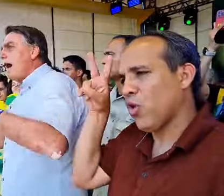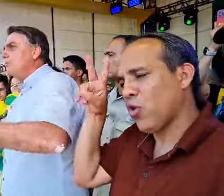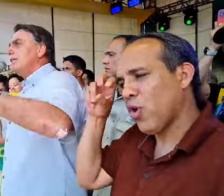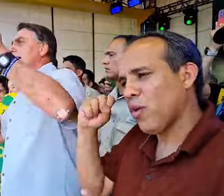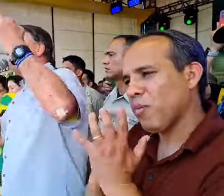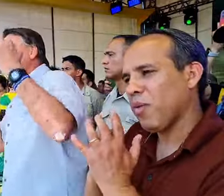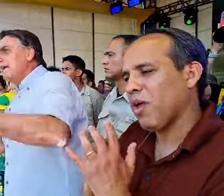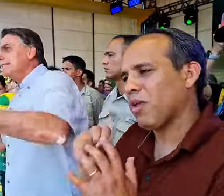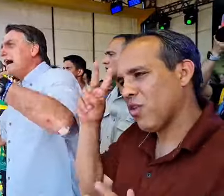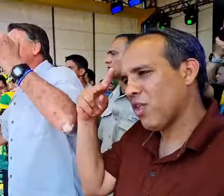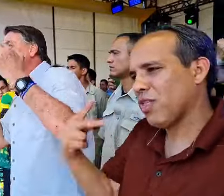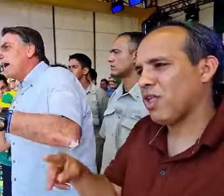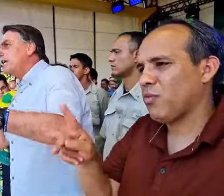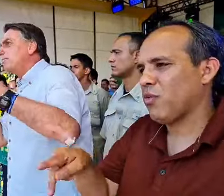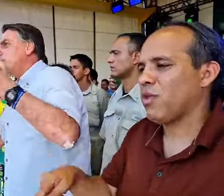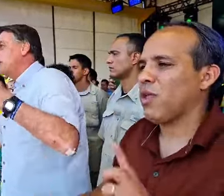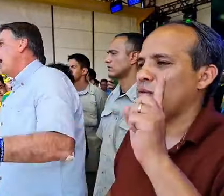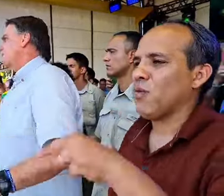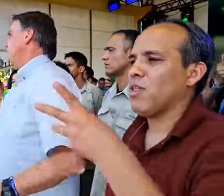Nós demos